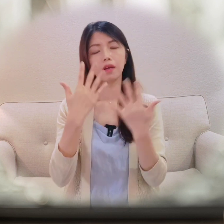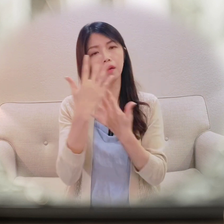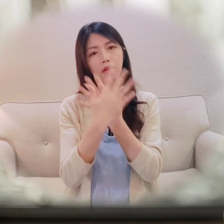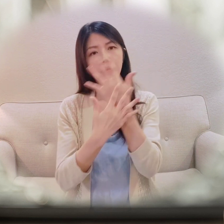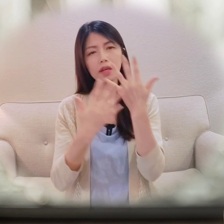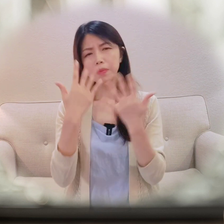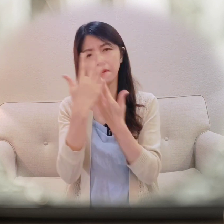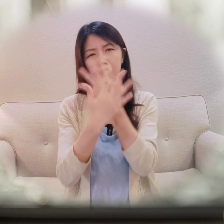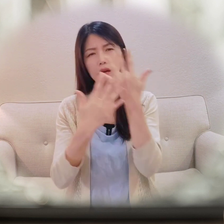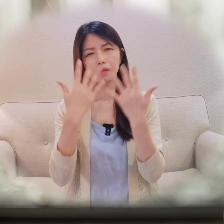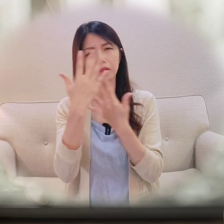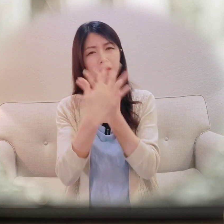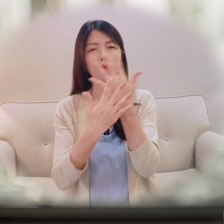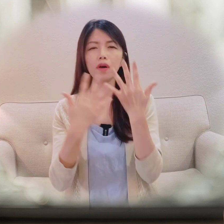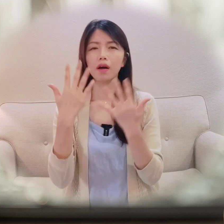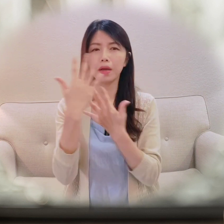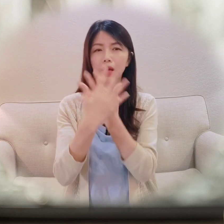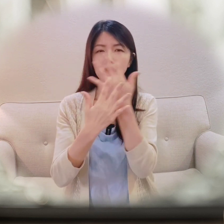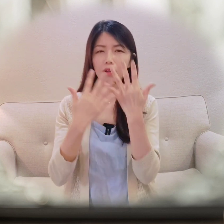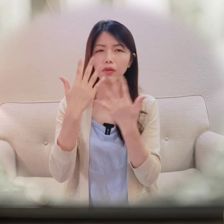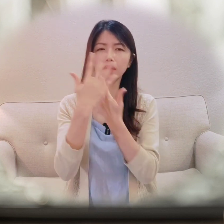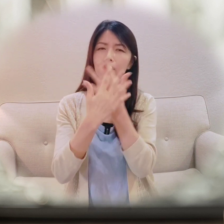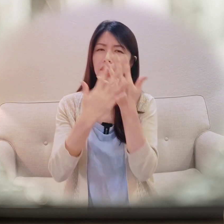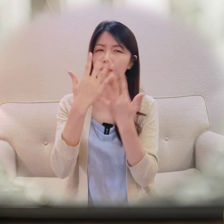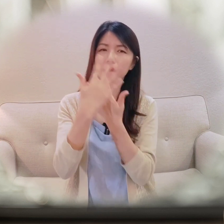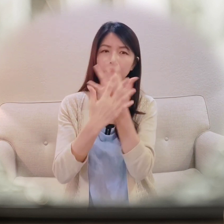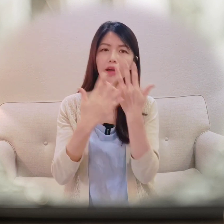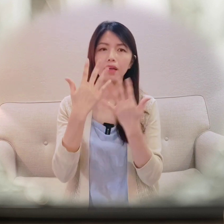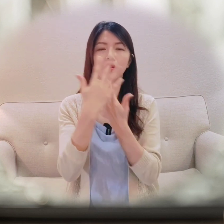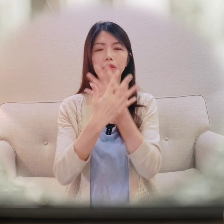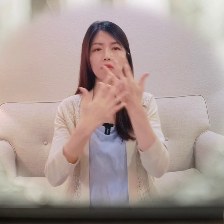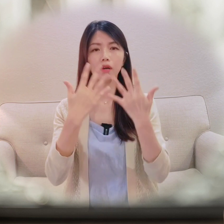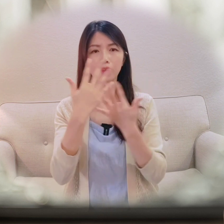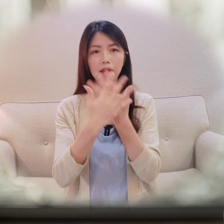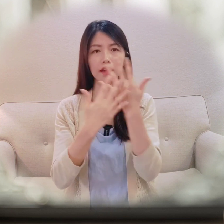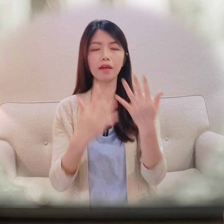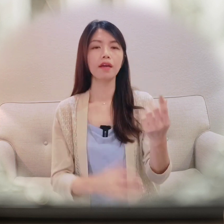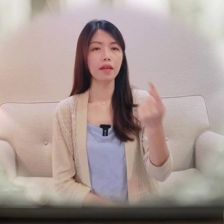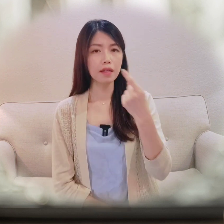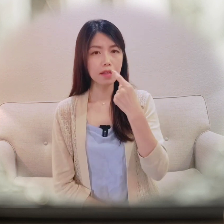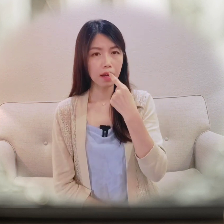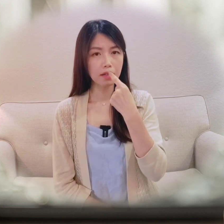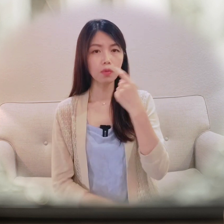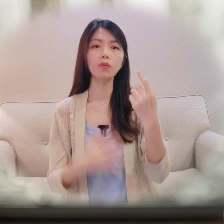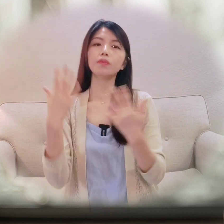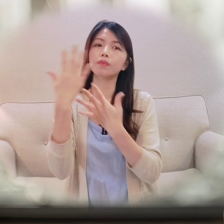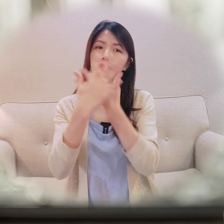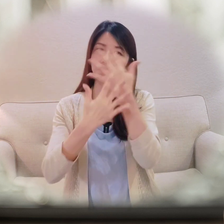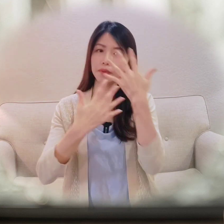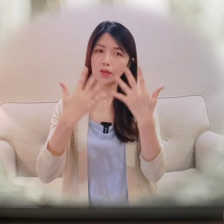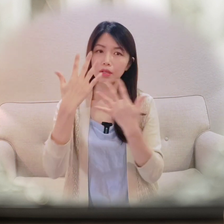이거는 희미하다, 뭔가 맥락에 따라서는 애매하다 이런 뜻의 수어가 되는데 흰색